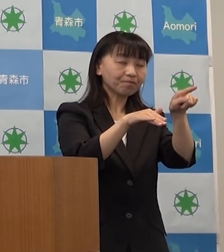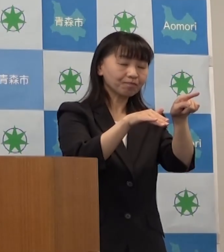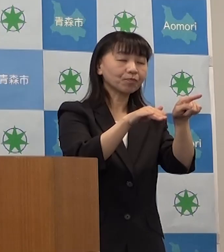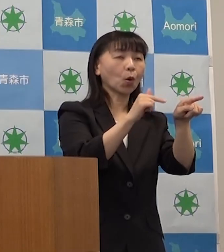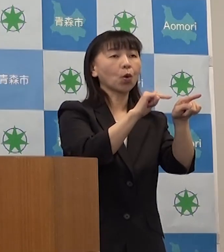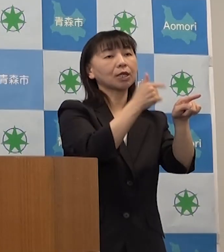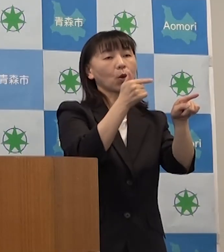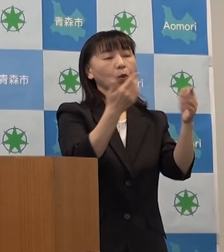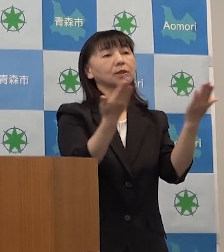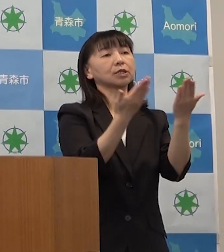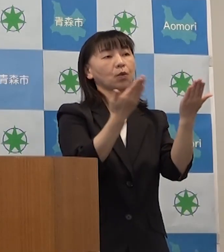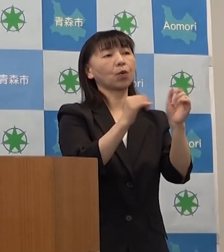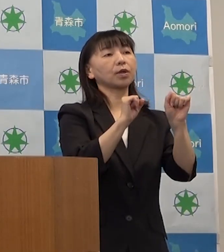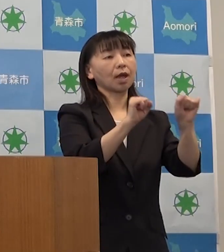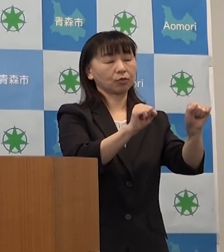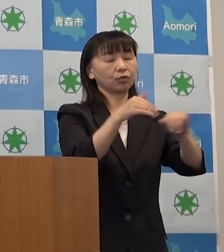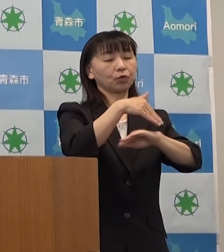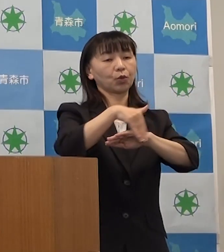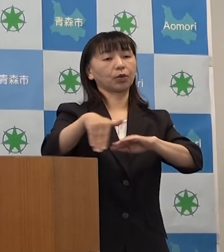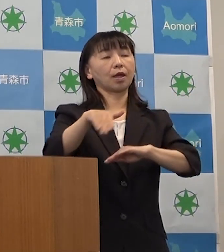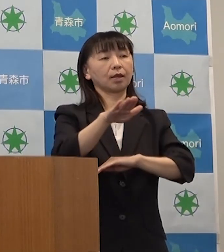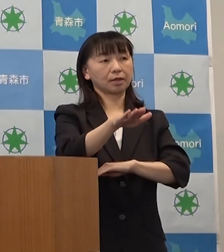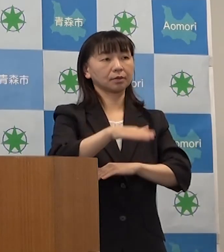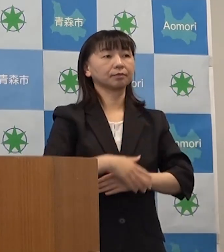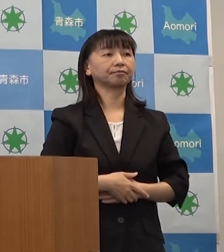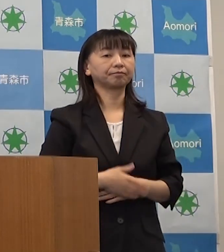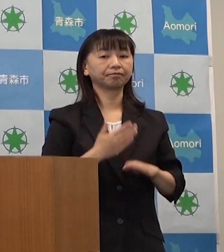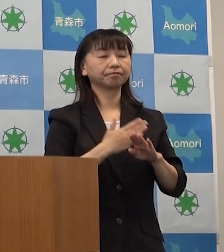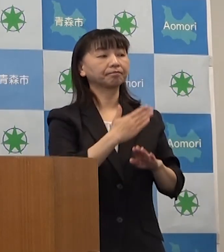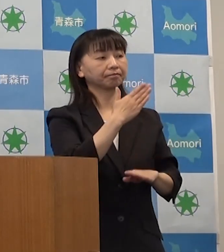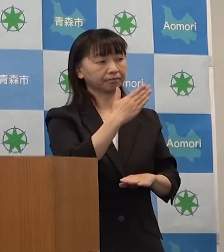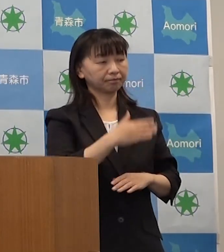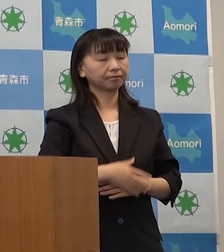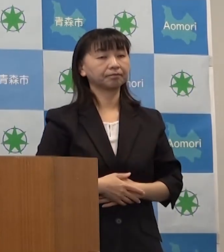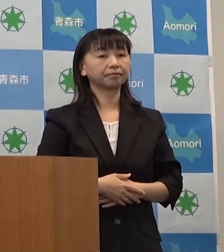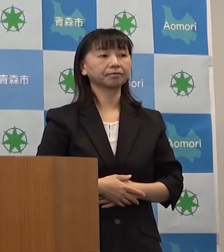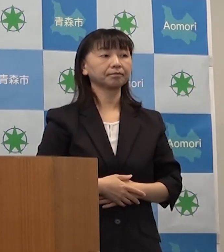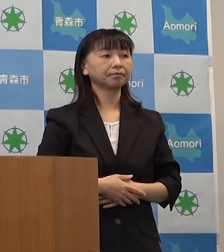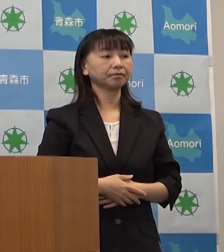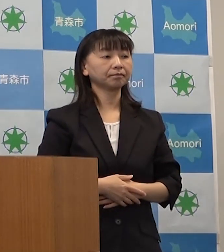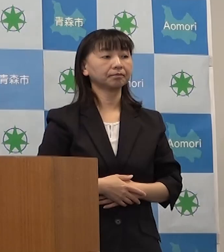ございます。以上です。 ありがとうござい